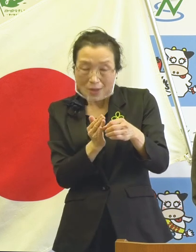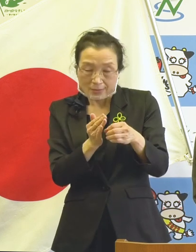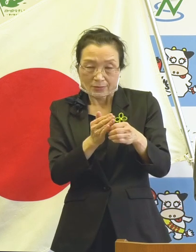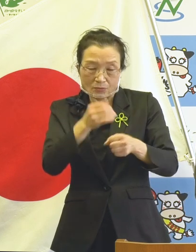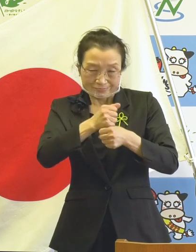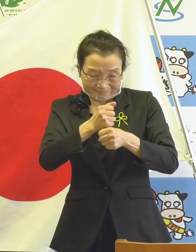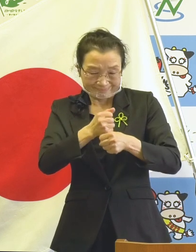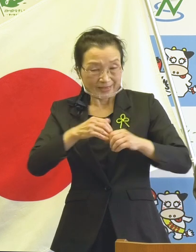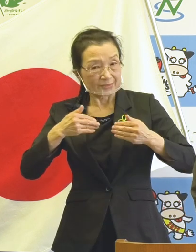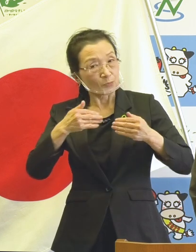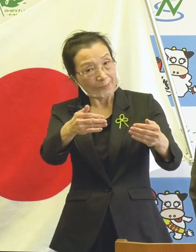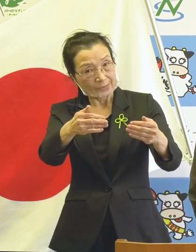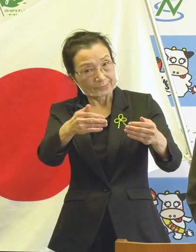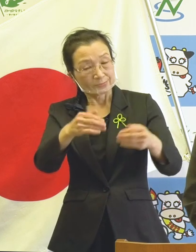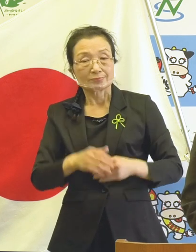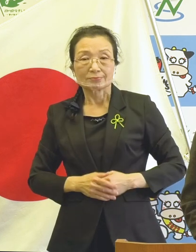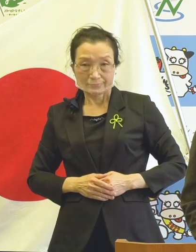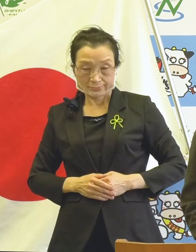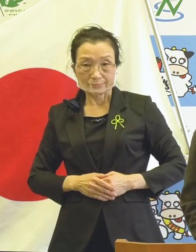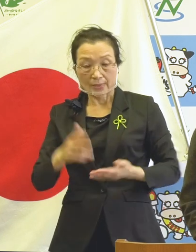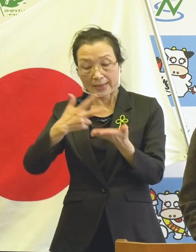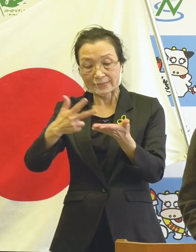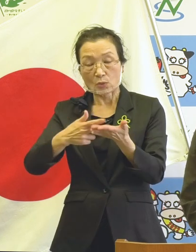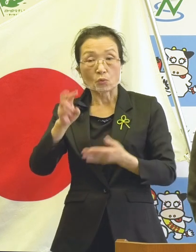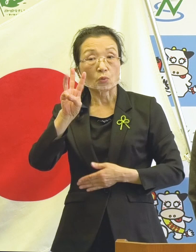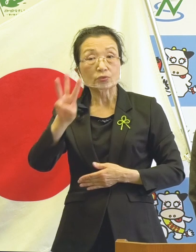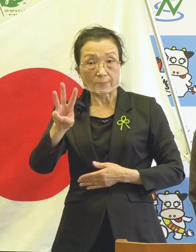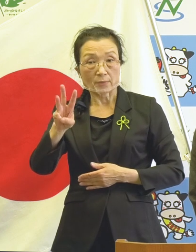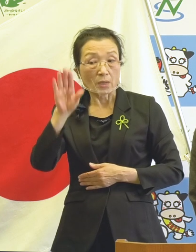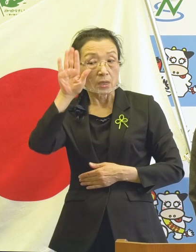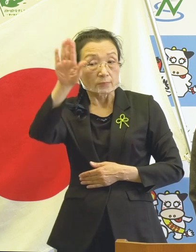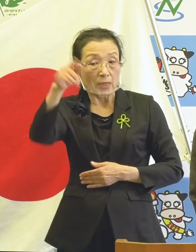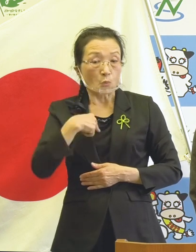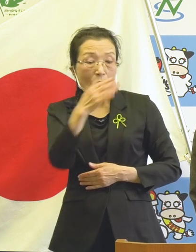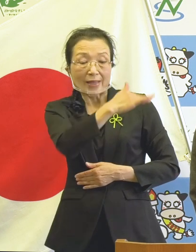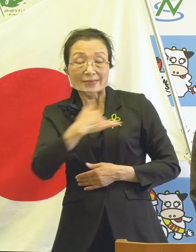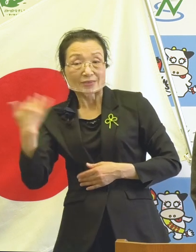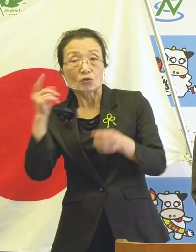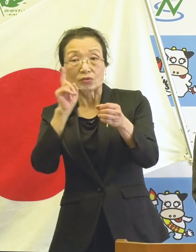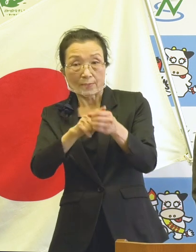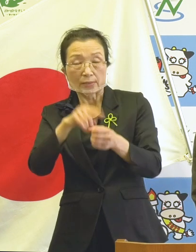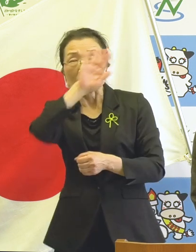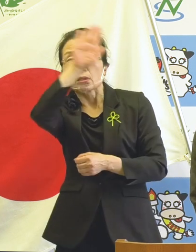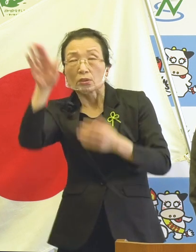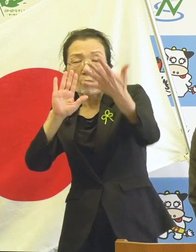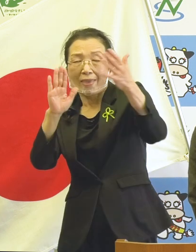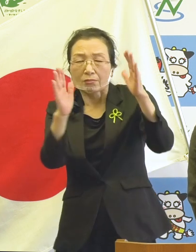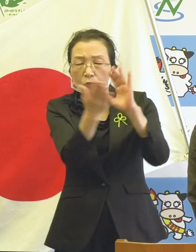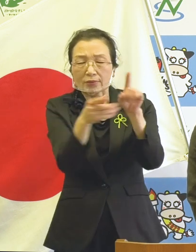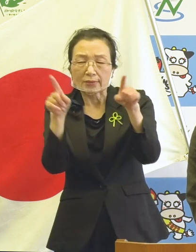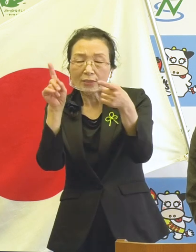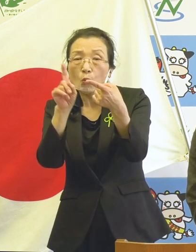。資料の3番、未来の私たちのために気候変動に適応し